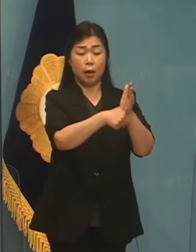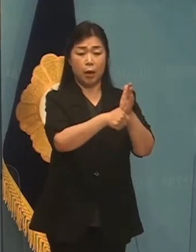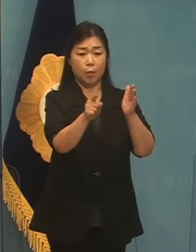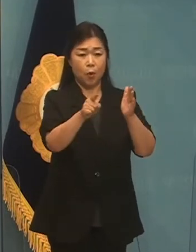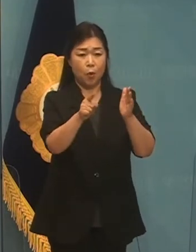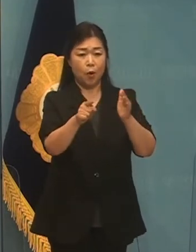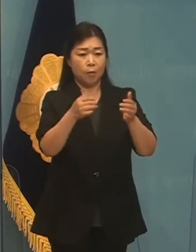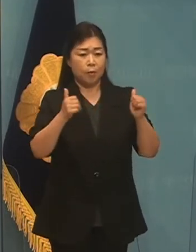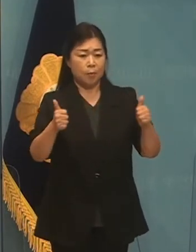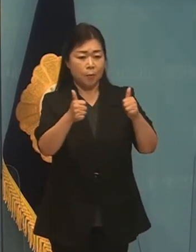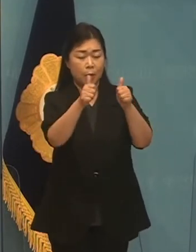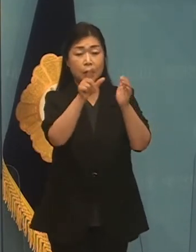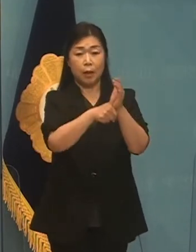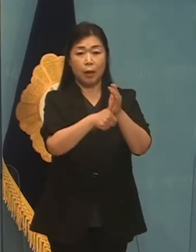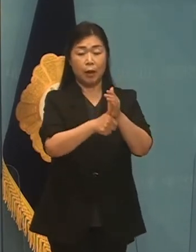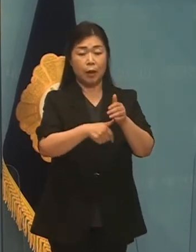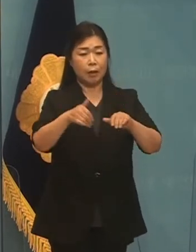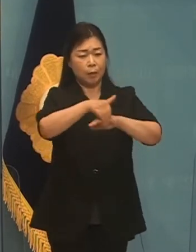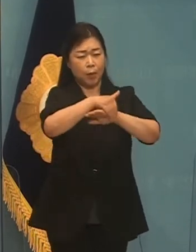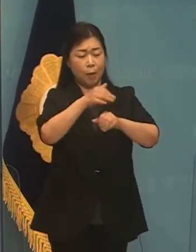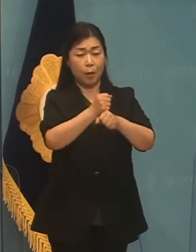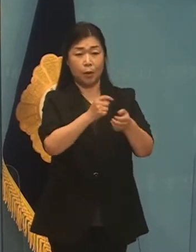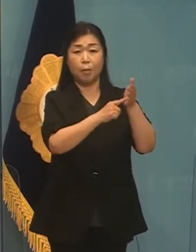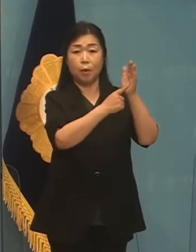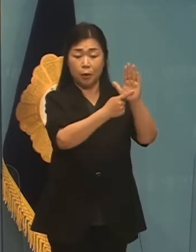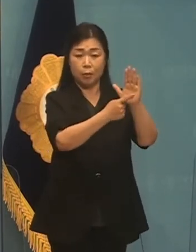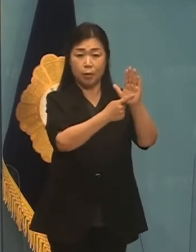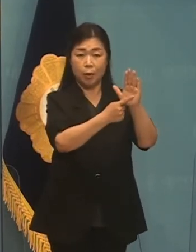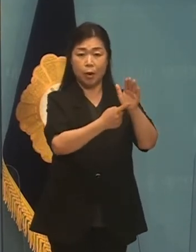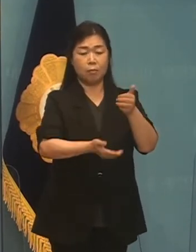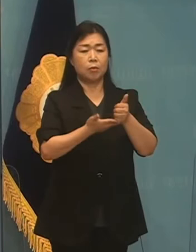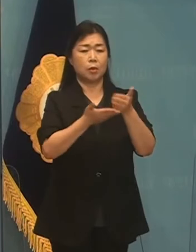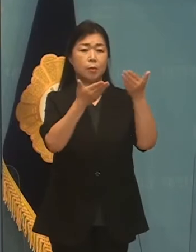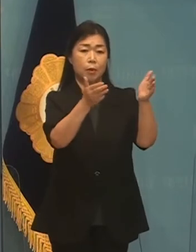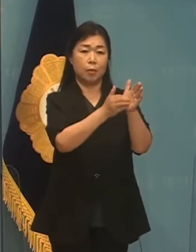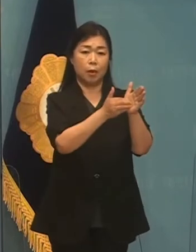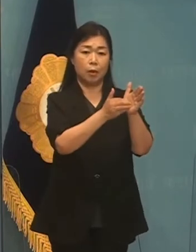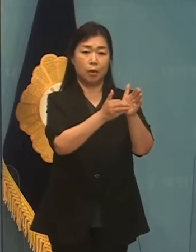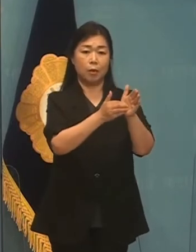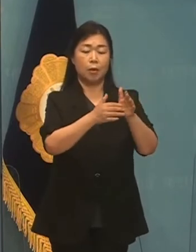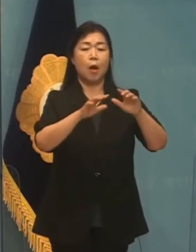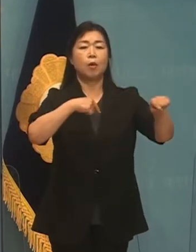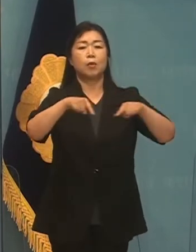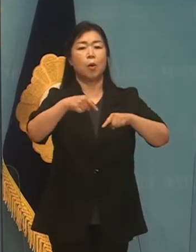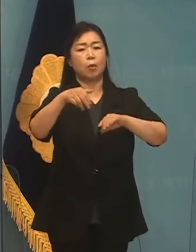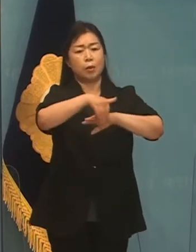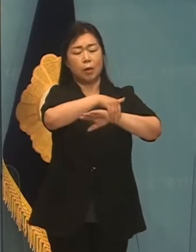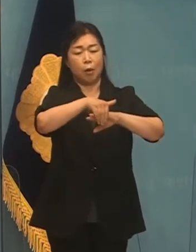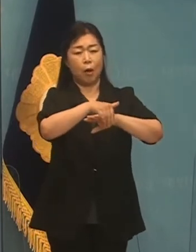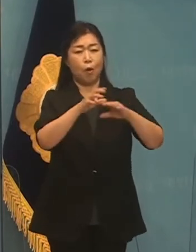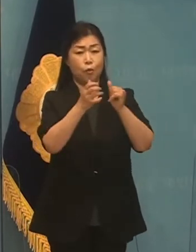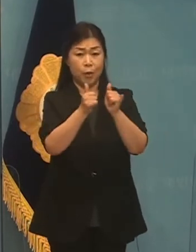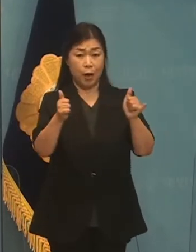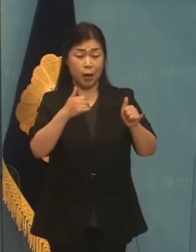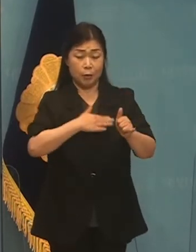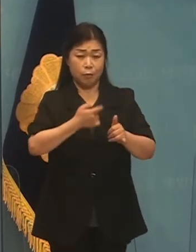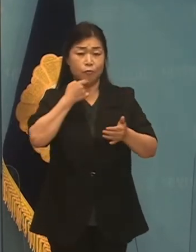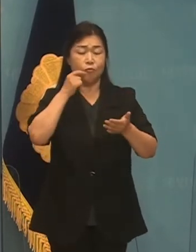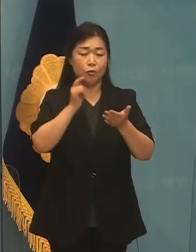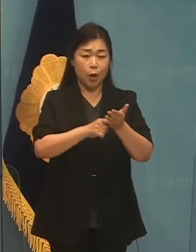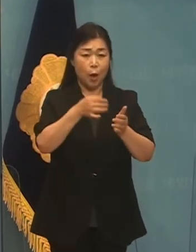리그를 만들어 호평을 받았던 분입니다. 정책을 국민들께 알기 쉽게 와닿을 수 있도록